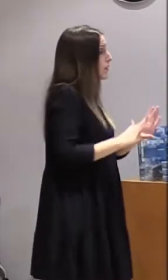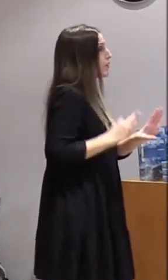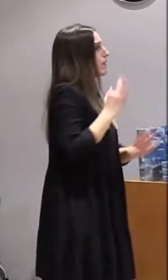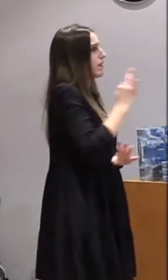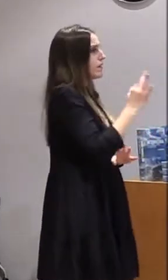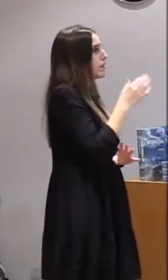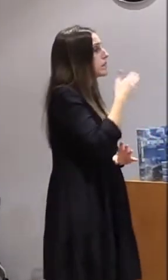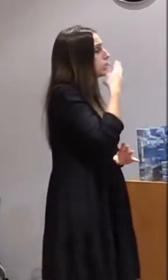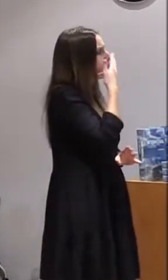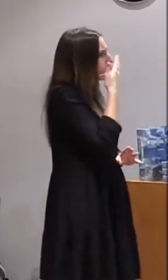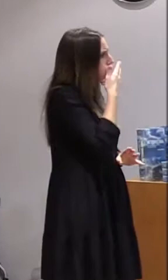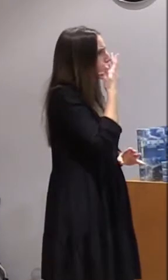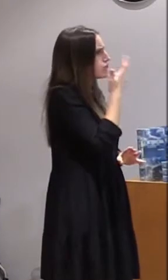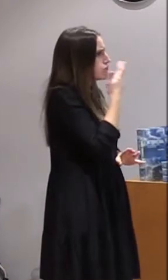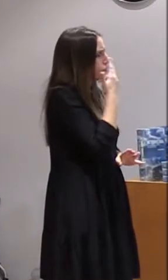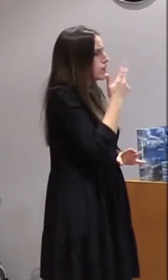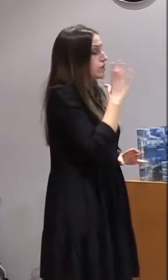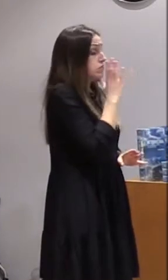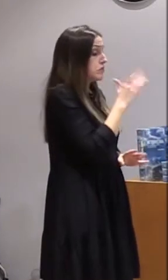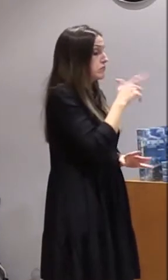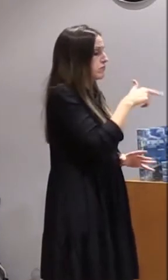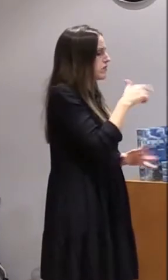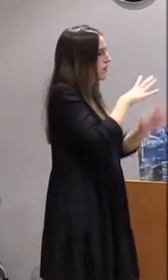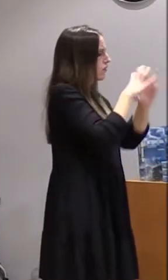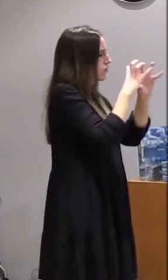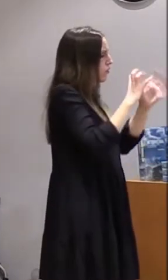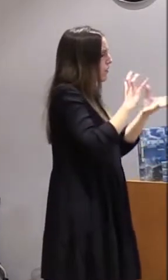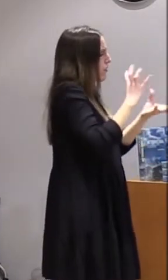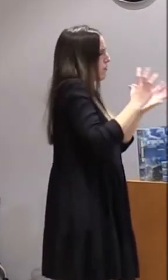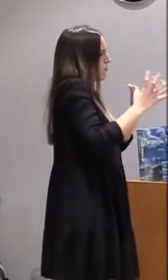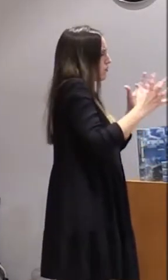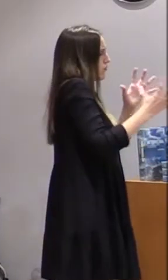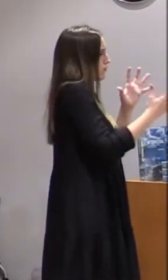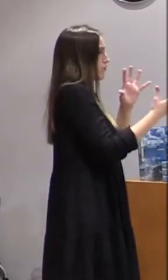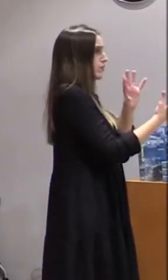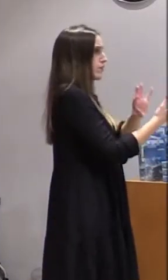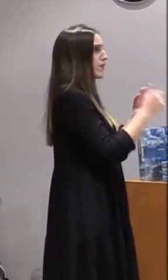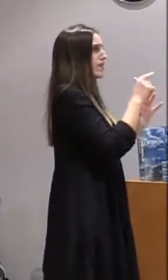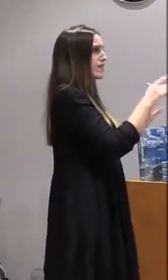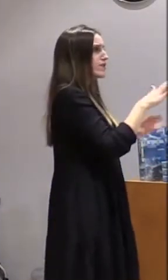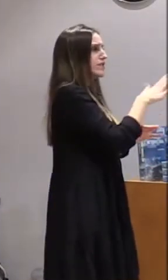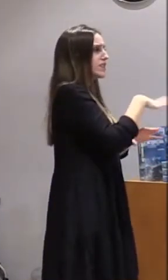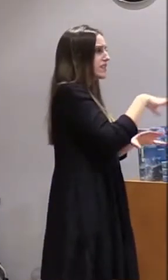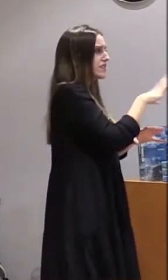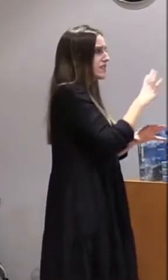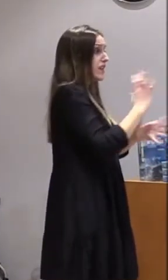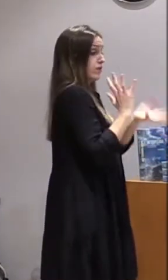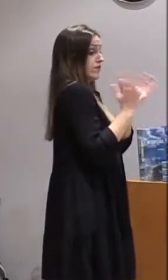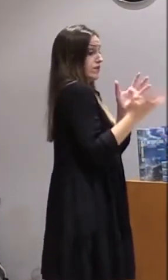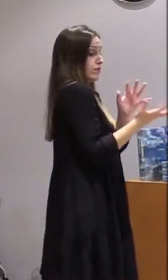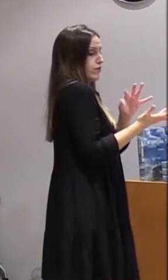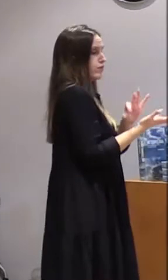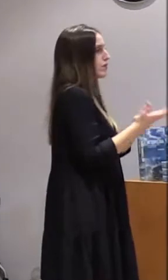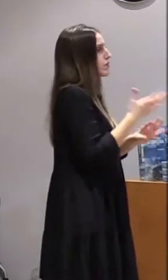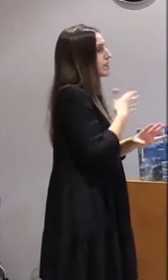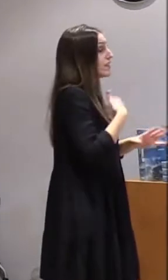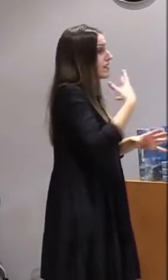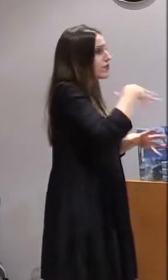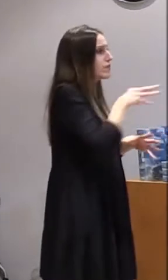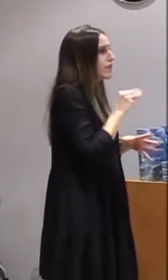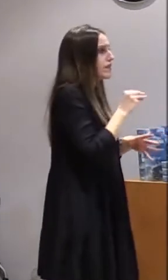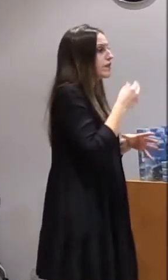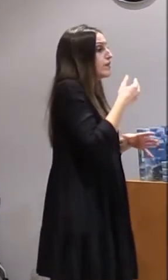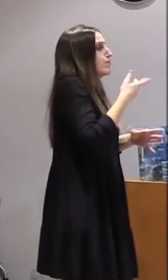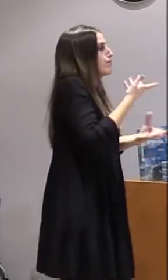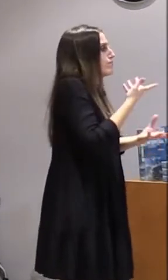se interesó por la evolución de las nubes, por esos estados evolutivos. Quiso entender la dinámica